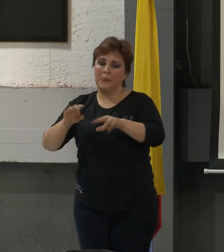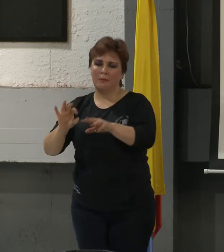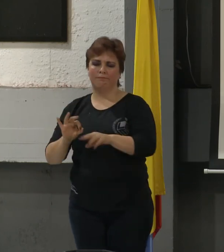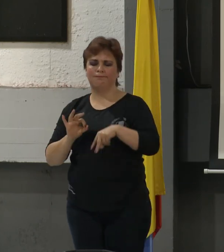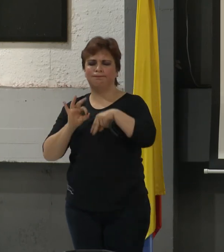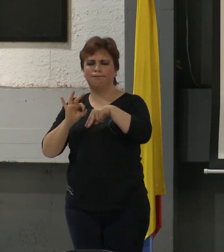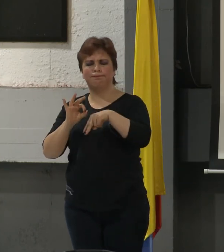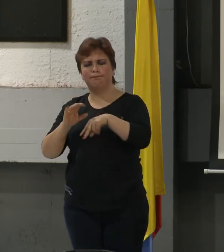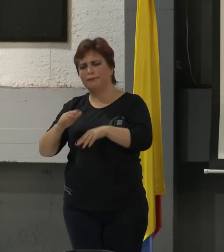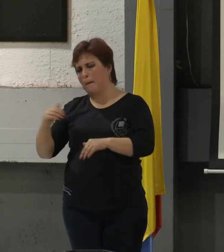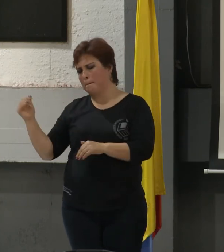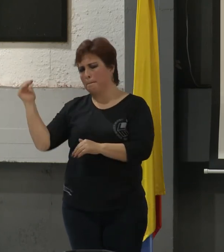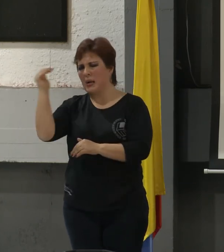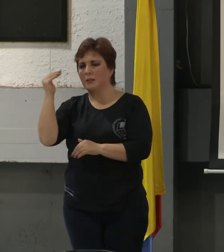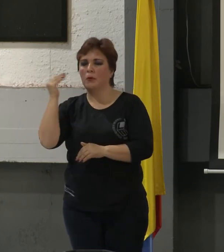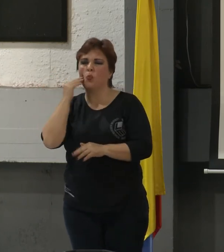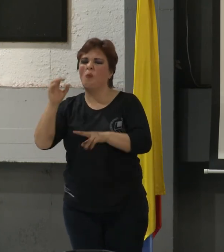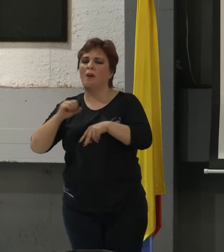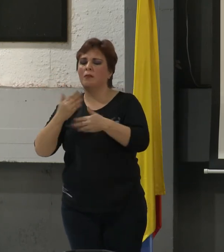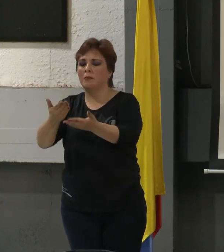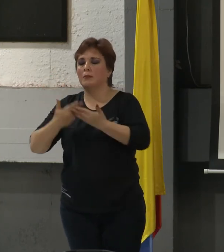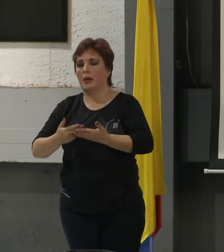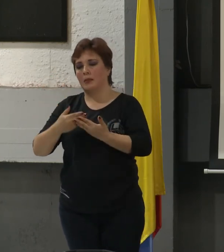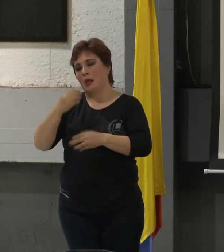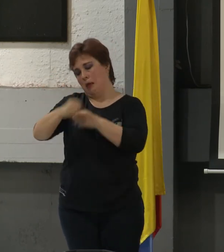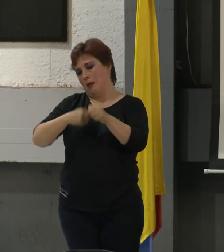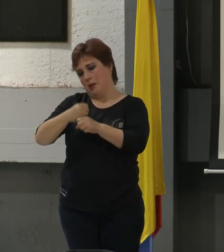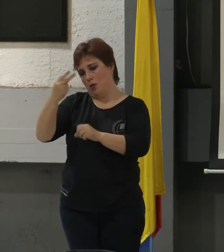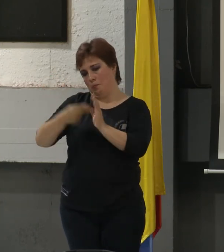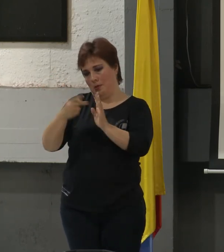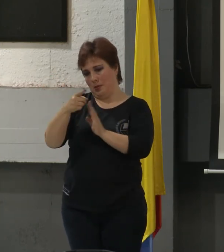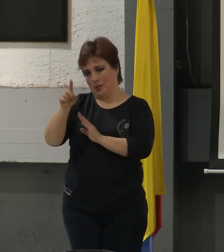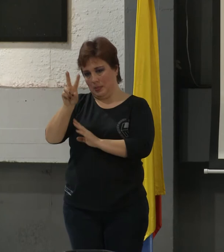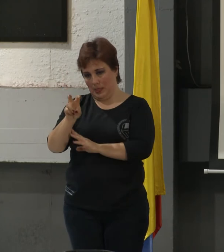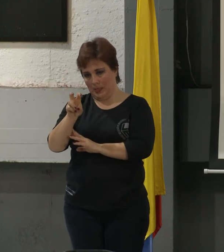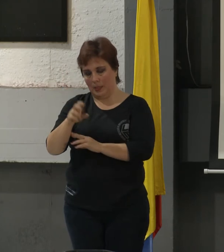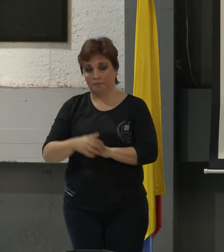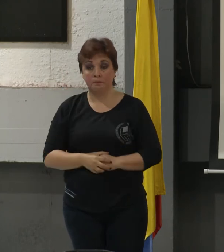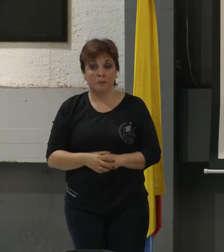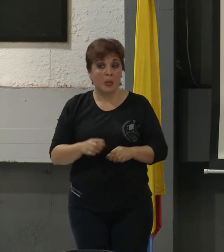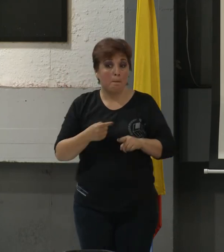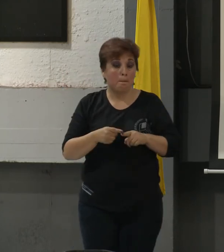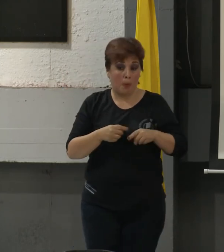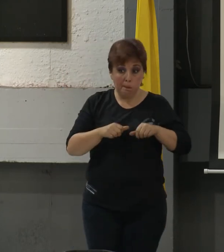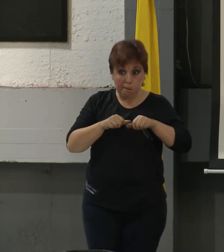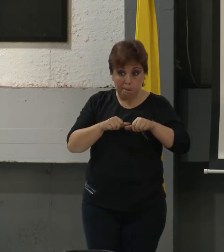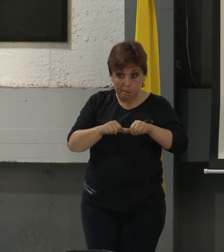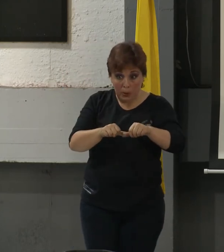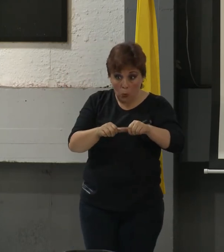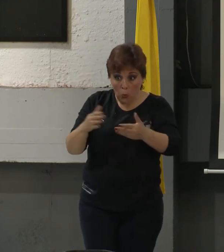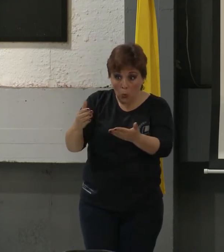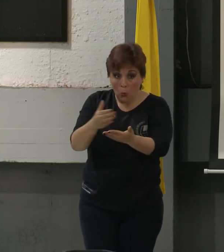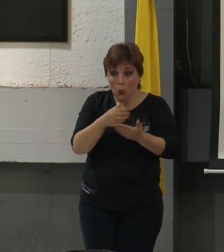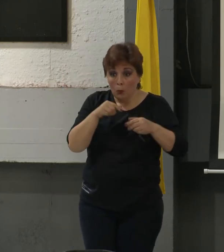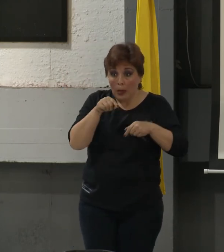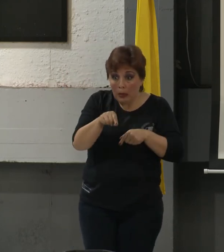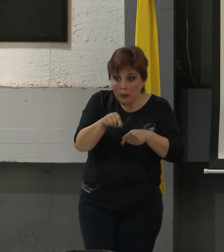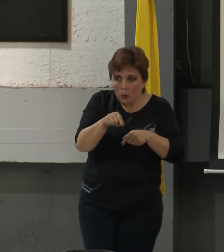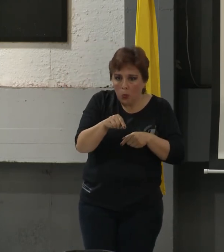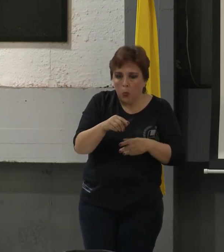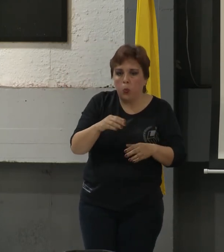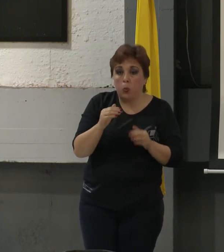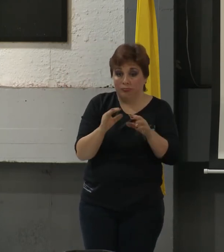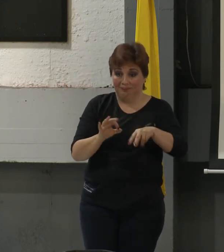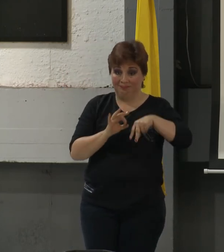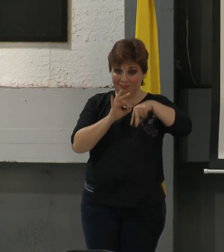años también el año 2017 mantener la acreditación de alta calidad da cuenta el reconocimiento y lugar de